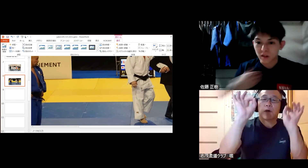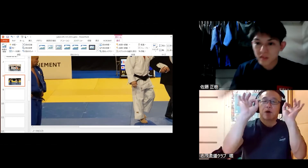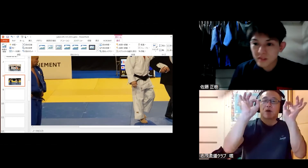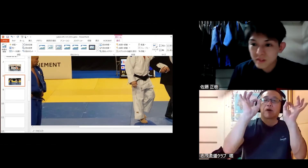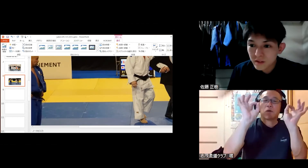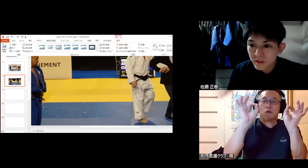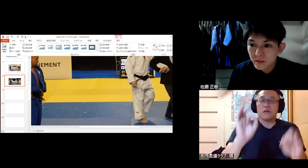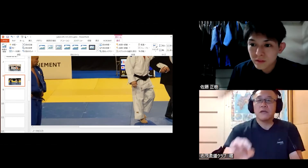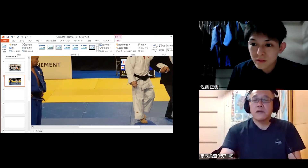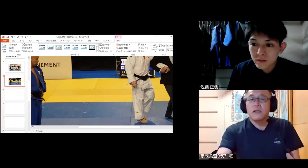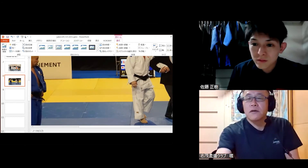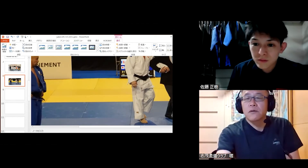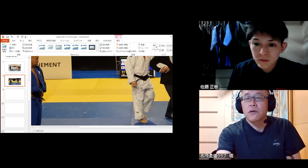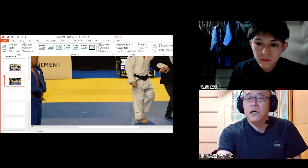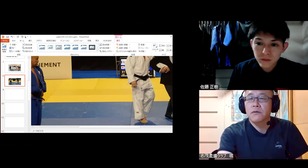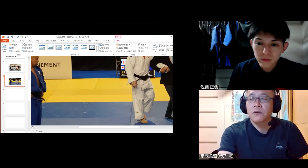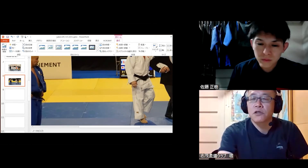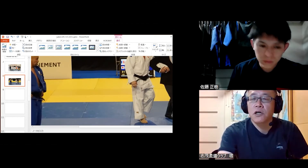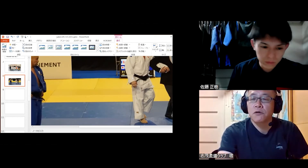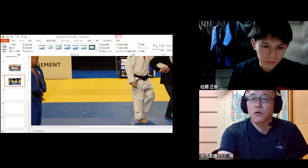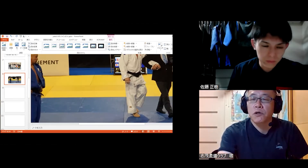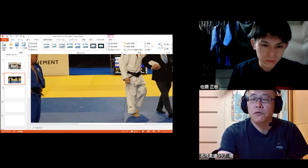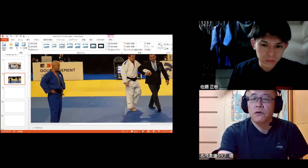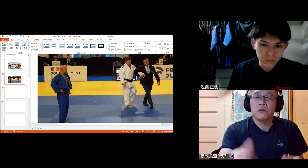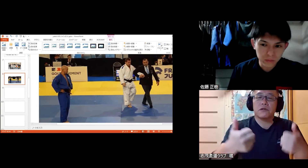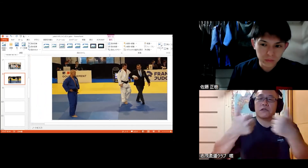あ、オッケー、オッケー、オッケー。これが、ちょっと